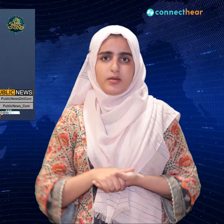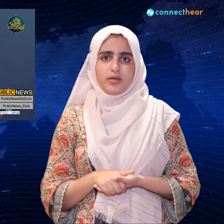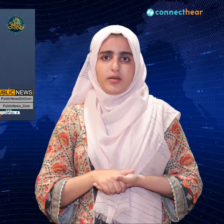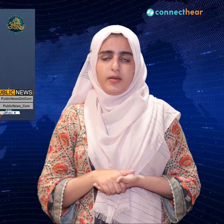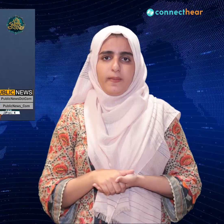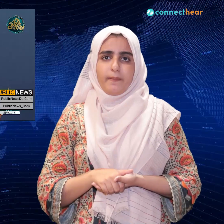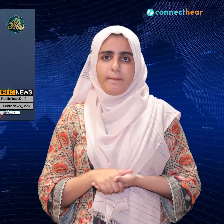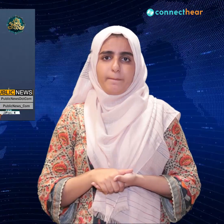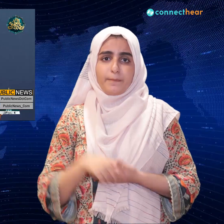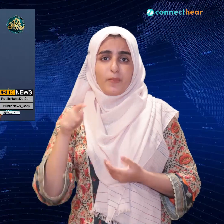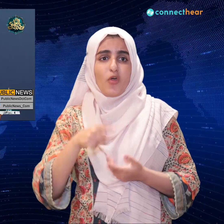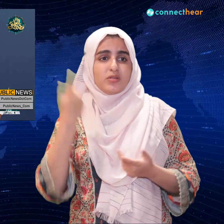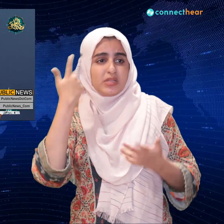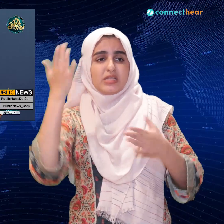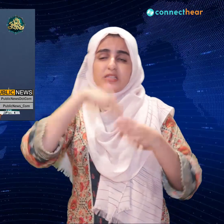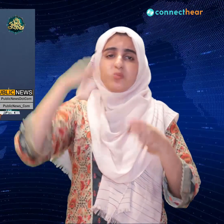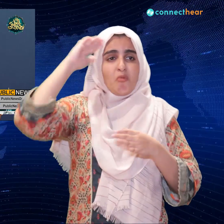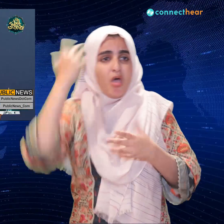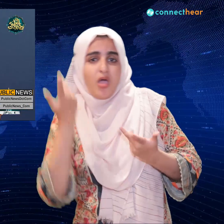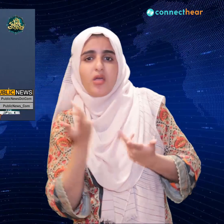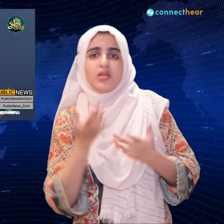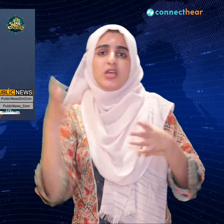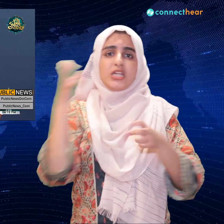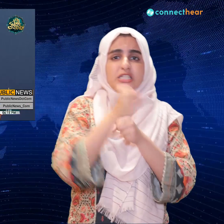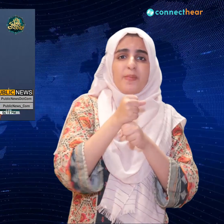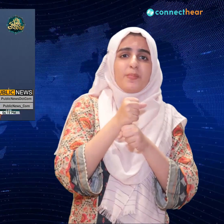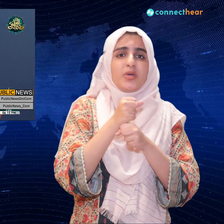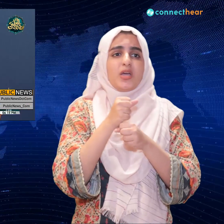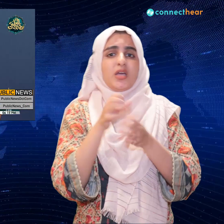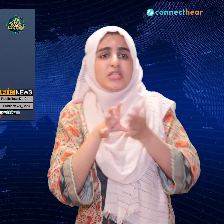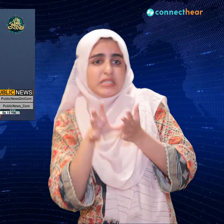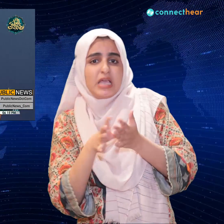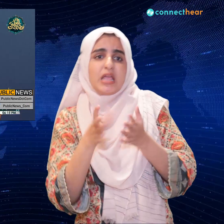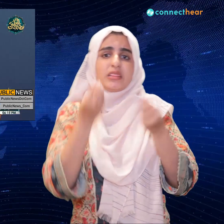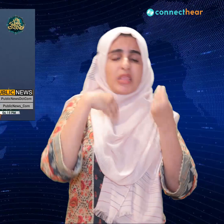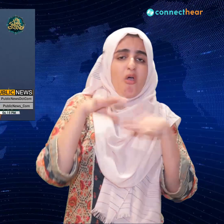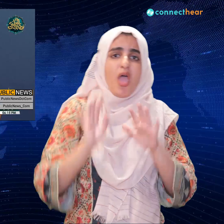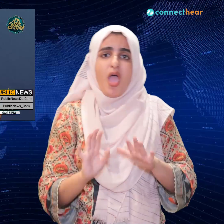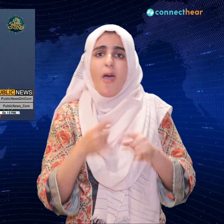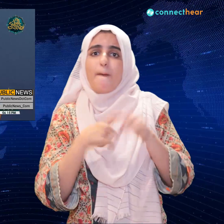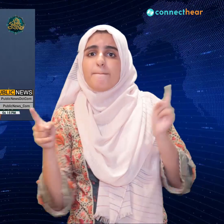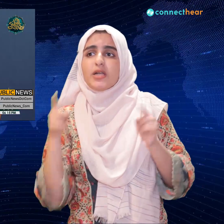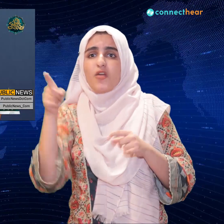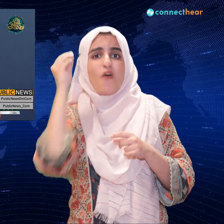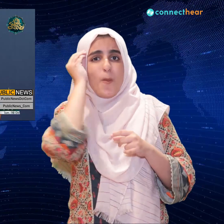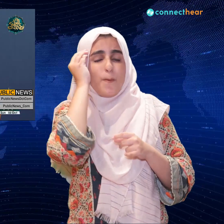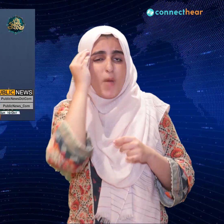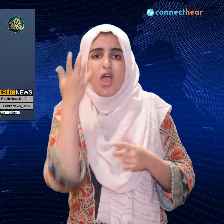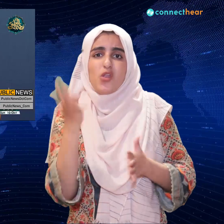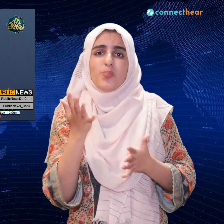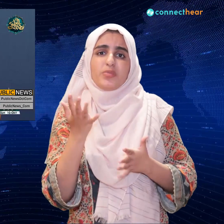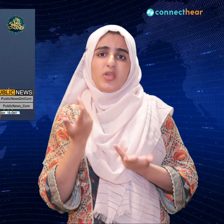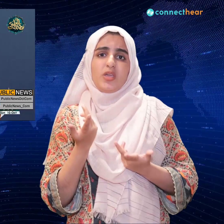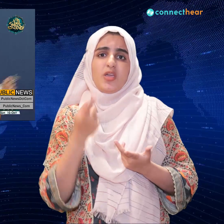وہ بھی دھمال بھی ہوتی ہے وہاں, اور سب کچھ ہوتا ہے, اور چرس بھی پی لیتے ہیں, لیکن یہی نہیں پتا کہ وہ جس کے لیے وہ کر رہے ہیں وہ کیا, اس کی